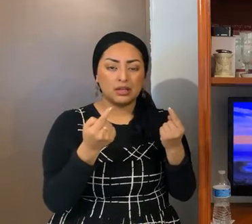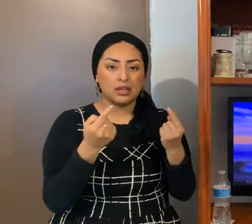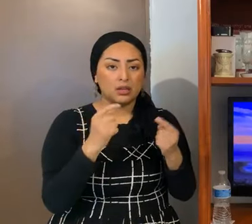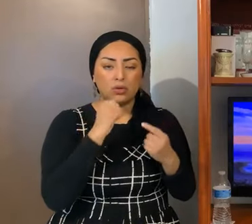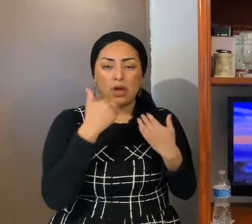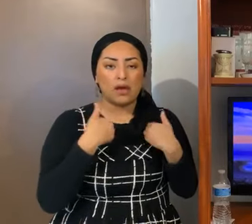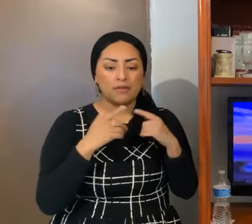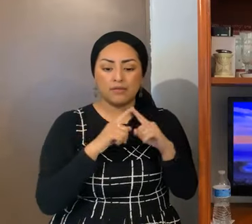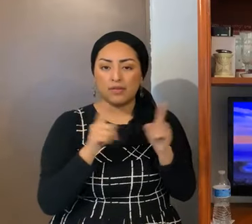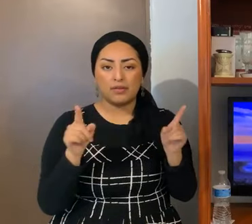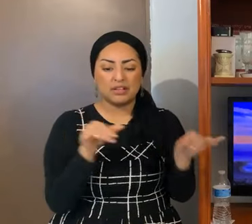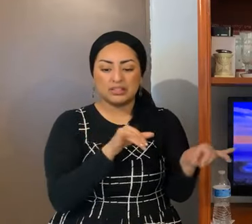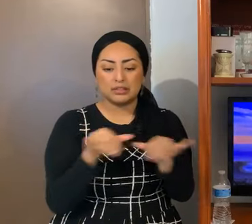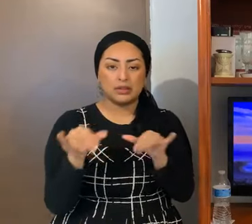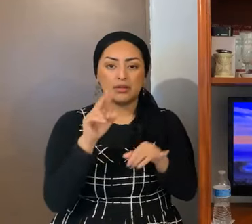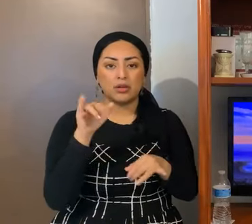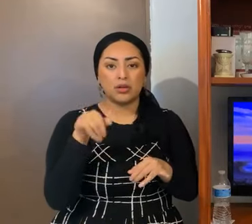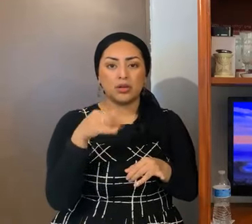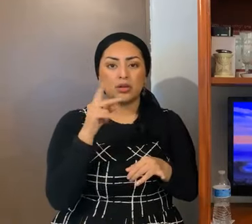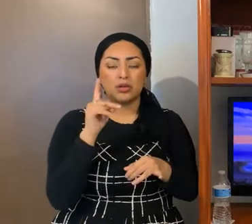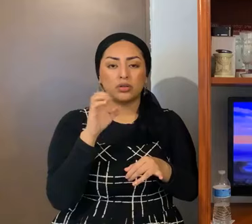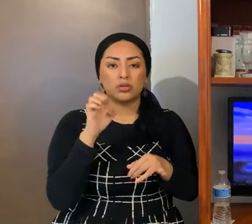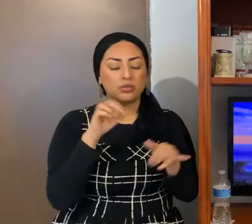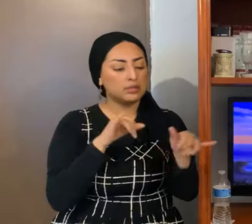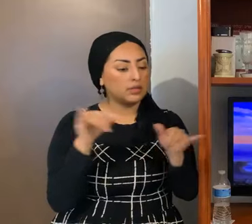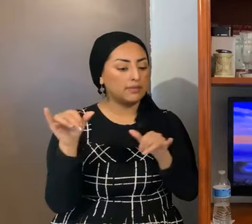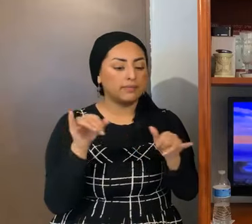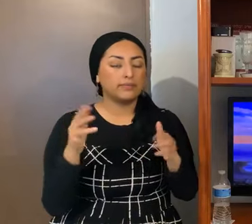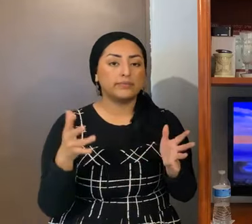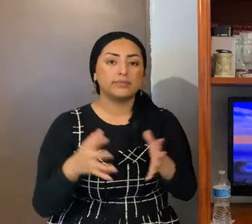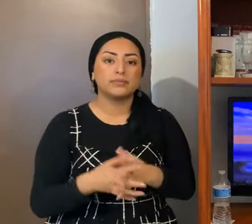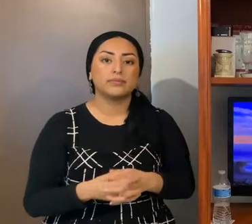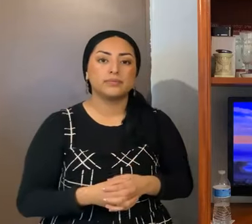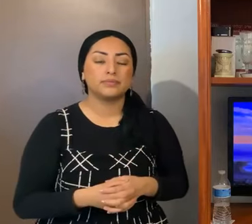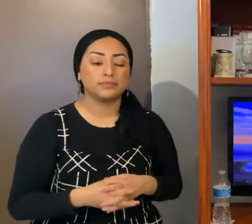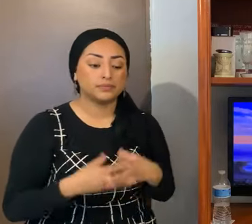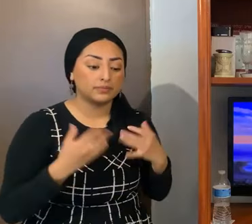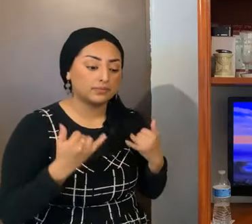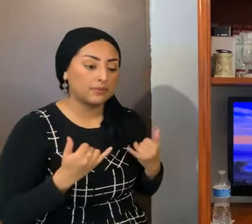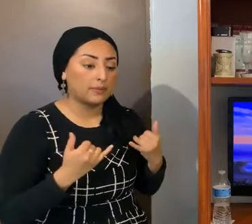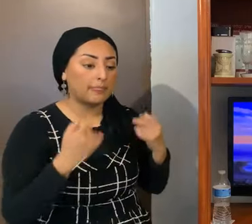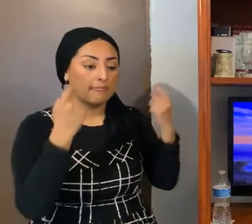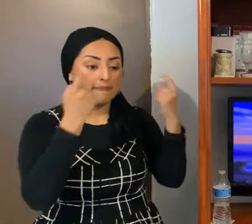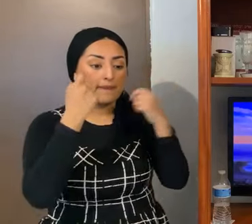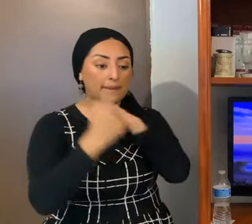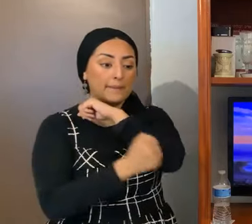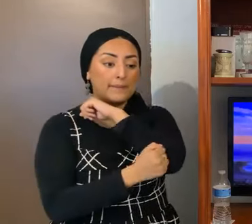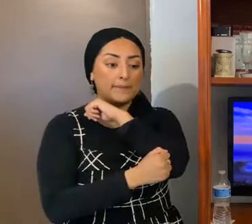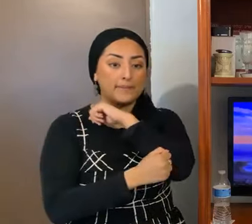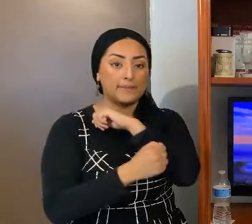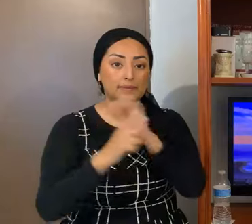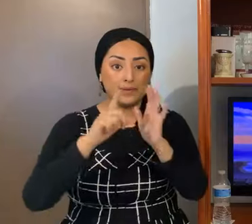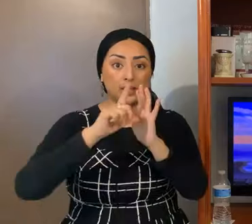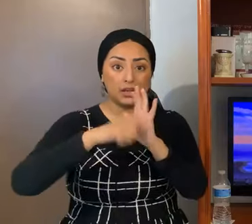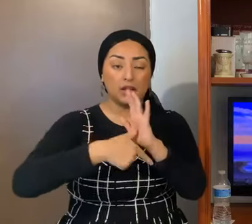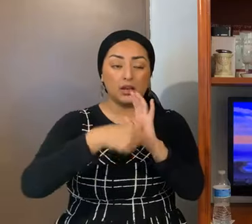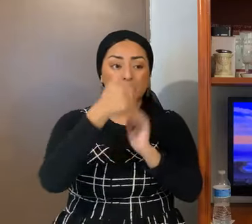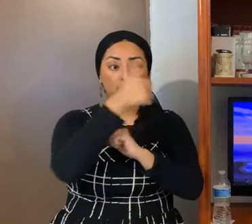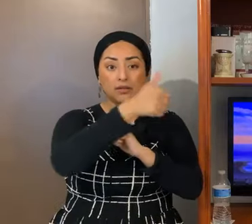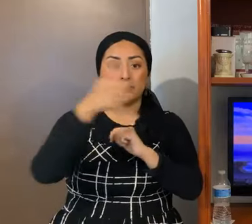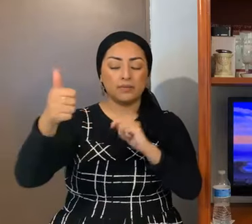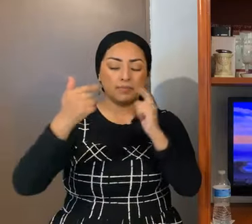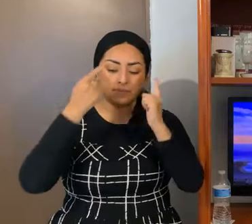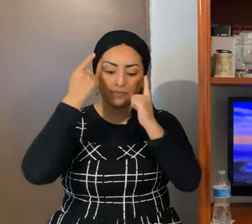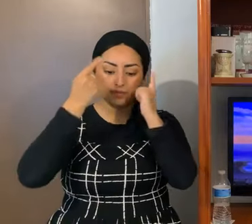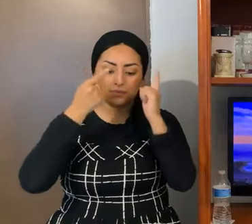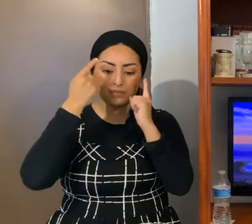tiene con Judas, el que traicionó a nuestro Adón Yahshua Mashiach? Ahora que vamos a celebrar Pesaj en unas horas, reflexionemos si